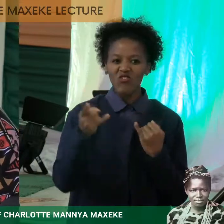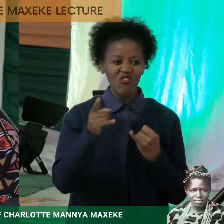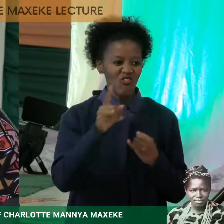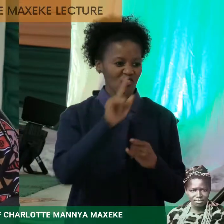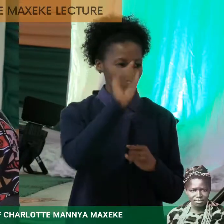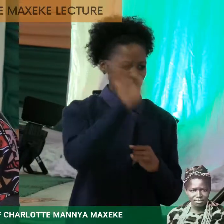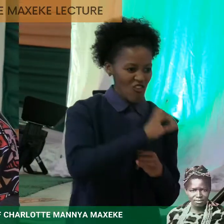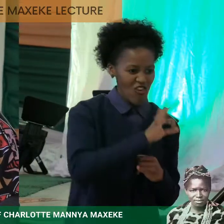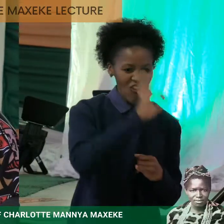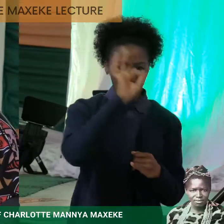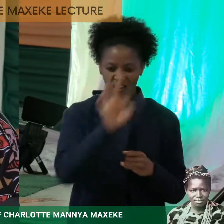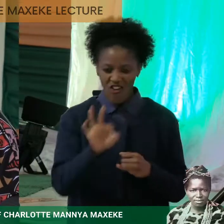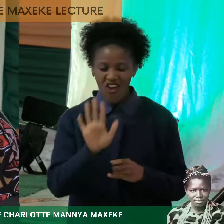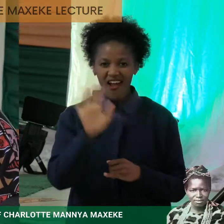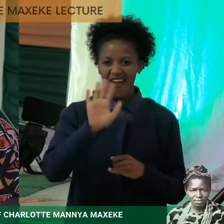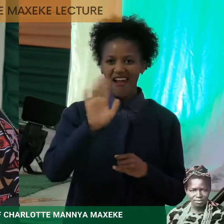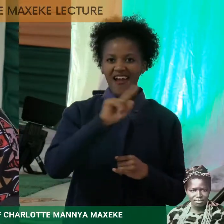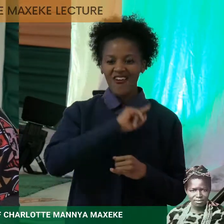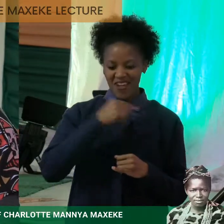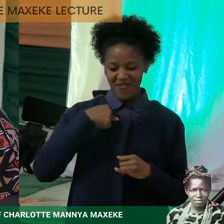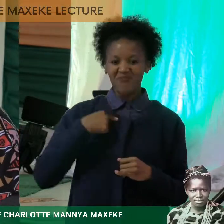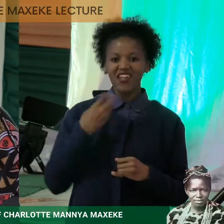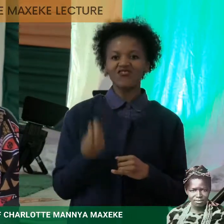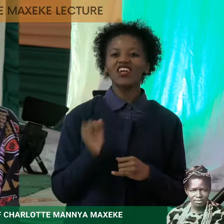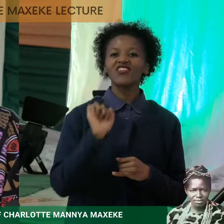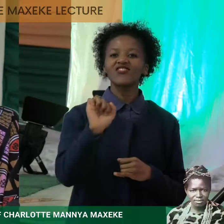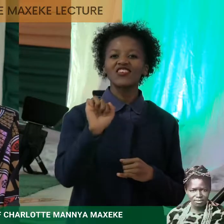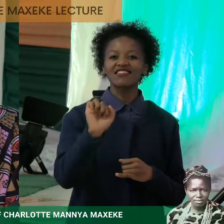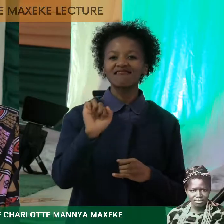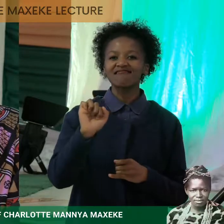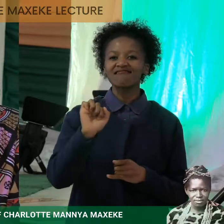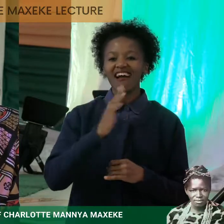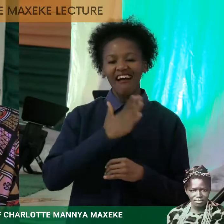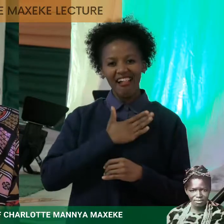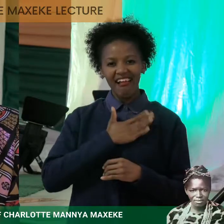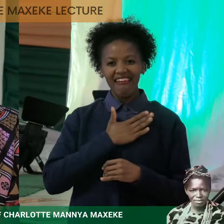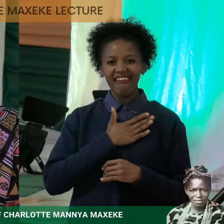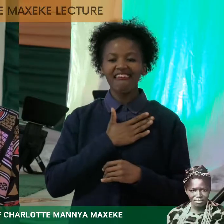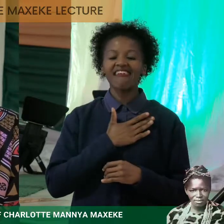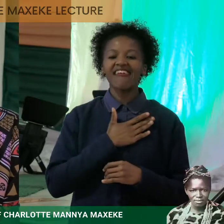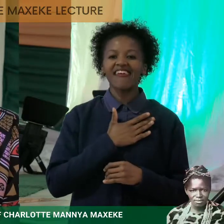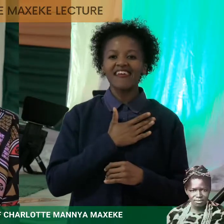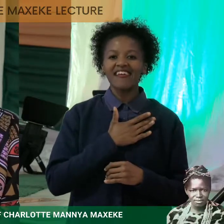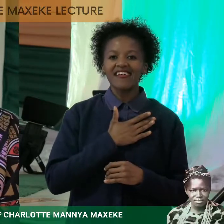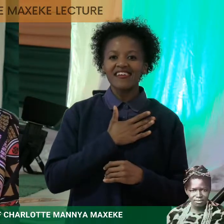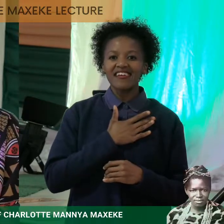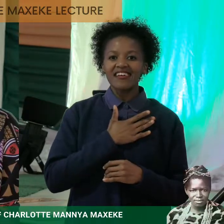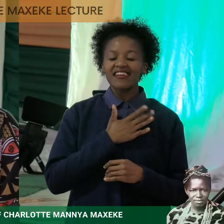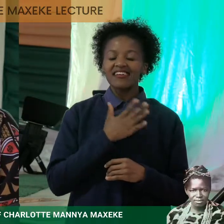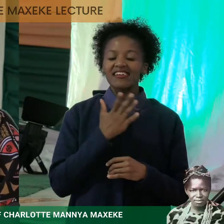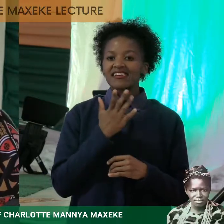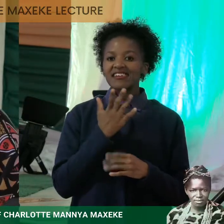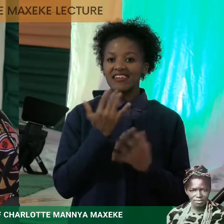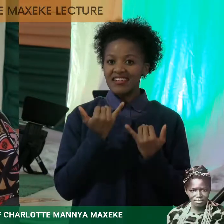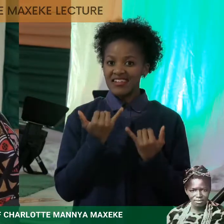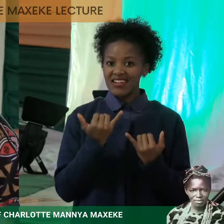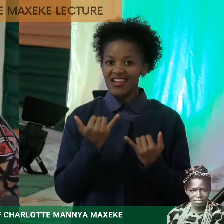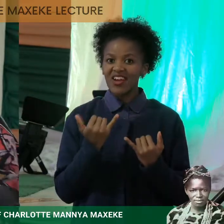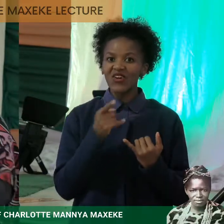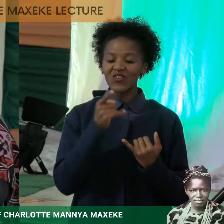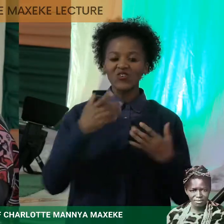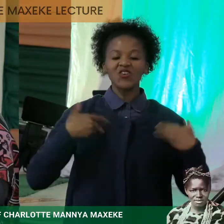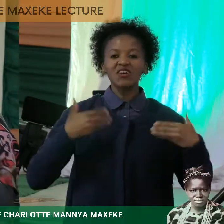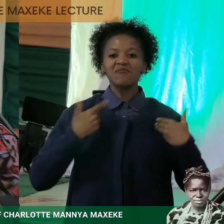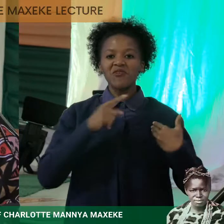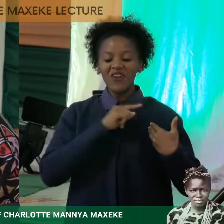kuba kaloku ndingumntana wenu so ndiyayithanda ke loo nto yoba at least okwangoku nizawube nivuyela nje